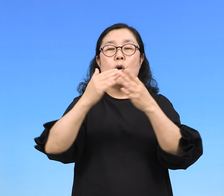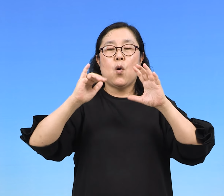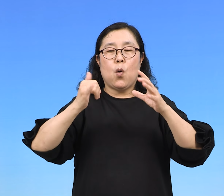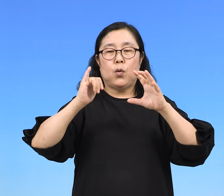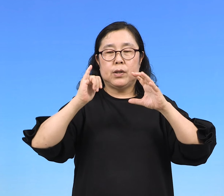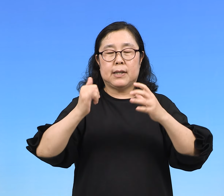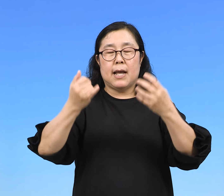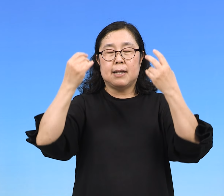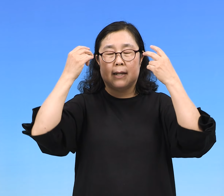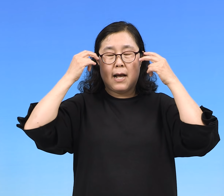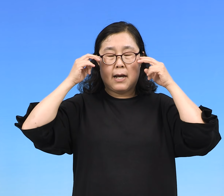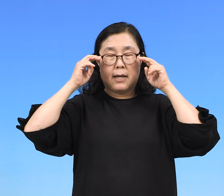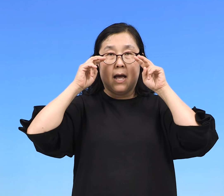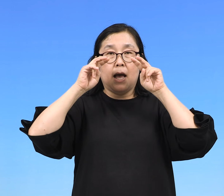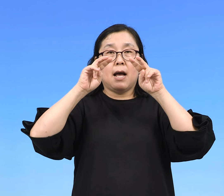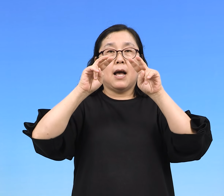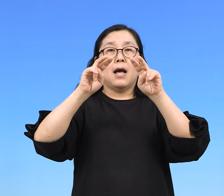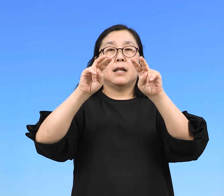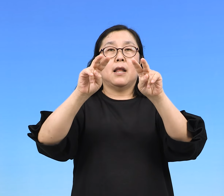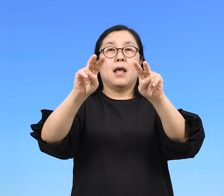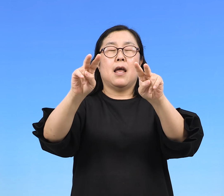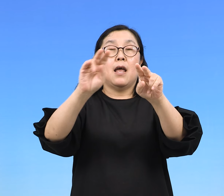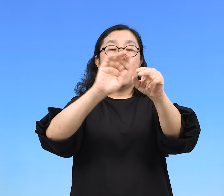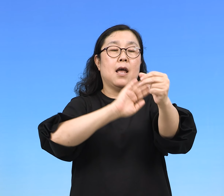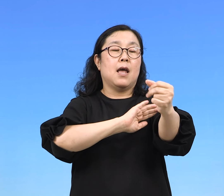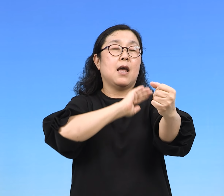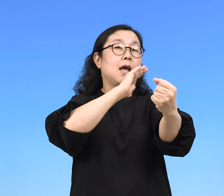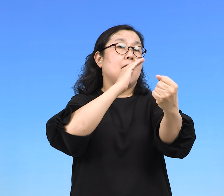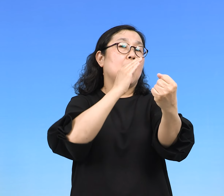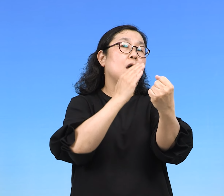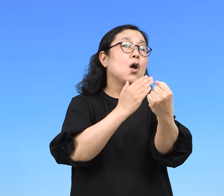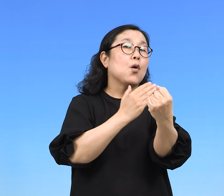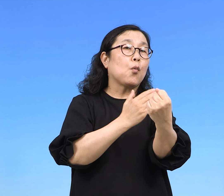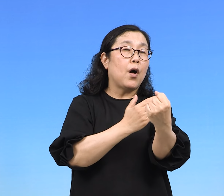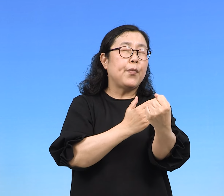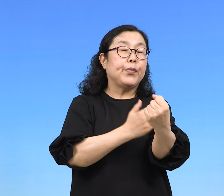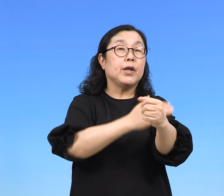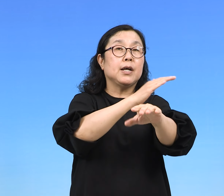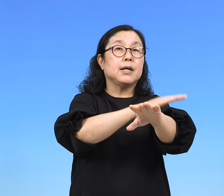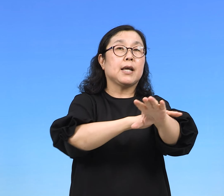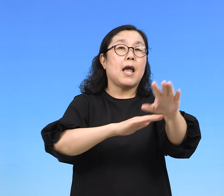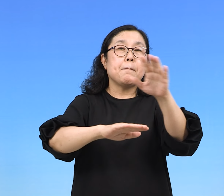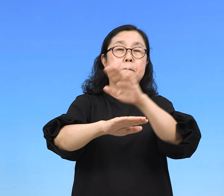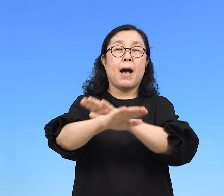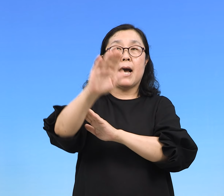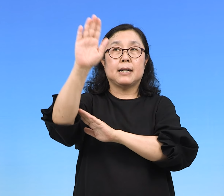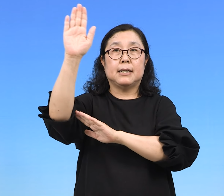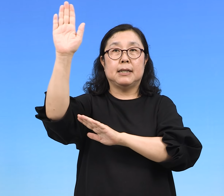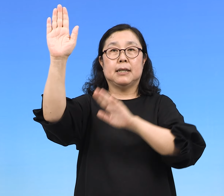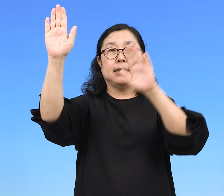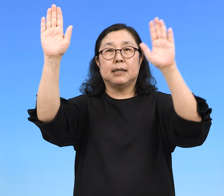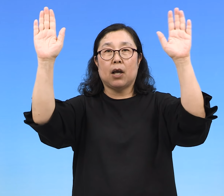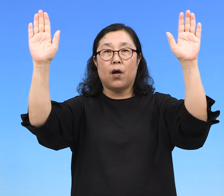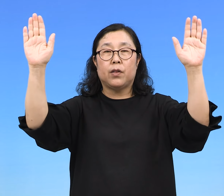온 세상 향하네. 여러분, 이 주님을 보셔야 합니다. 권능의 팔을